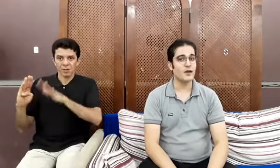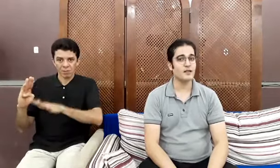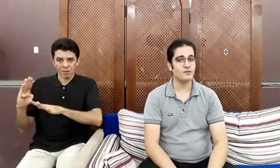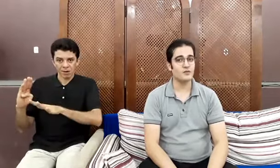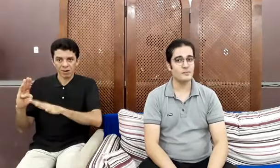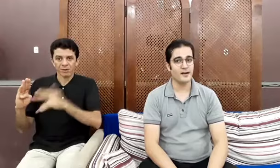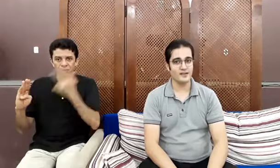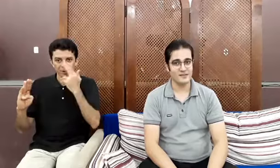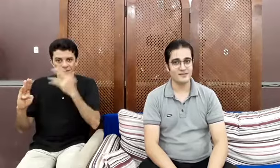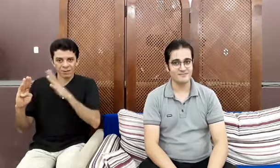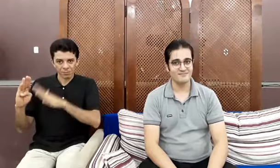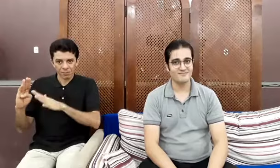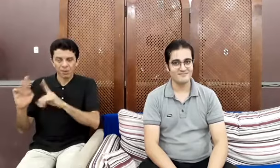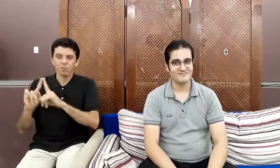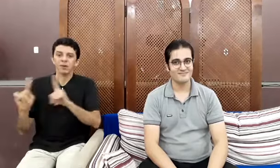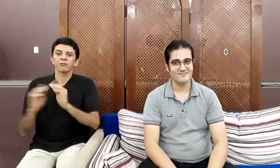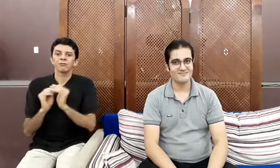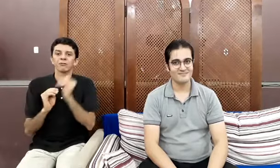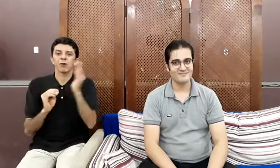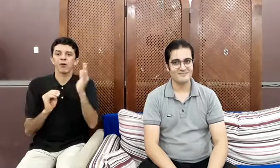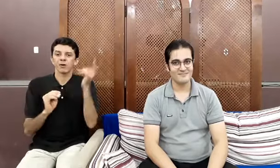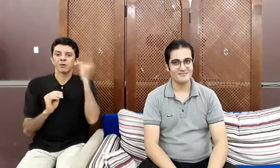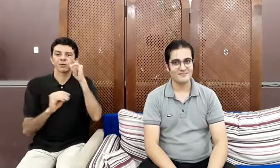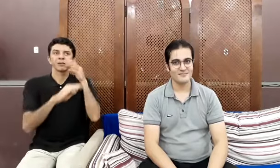muito além de suas paredes.